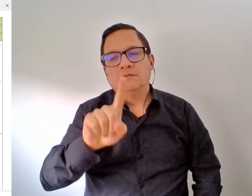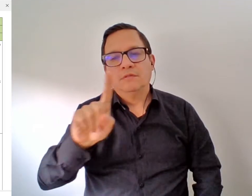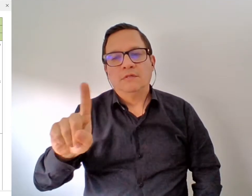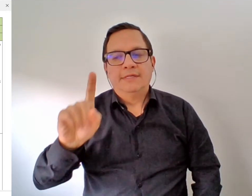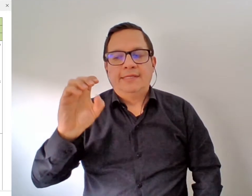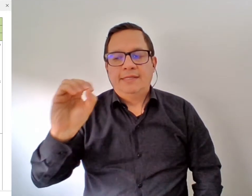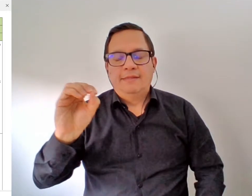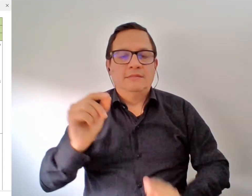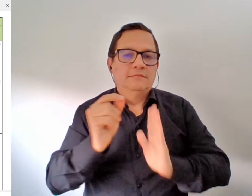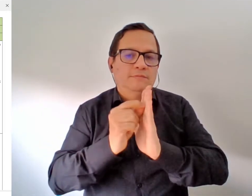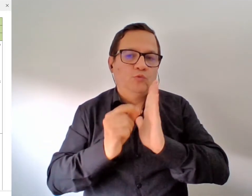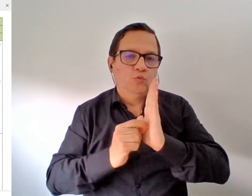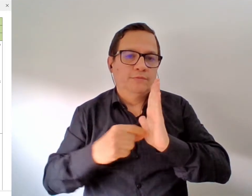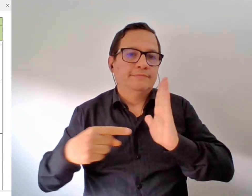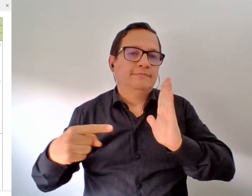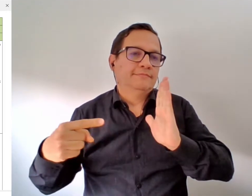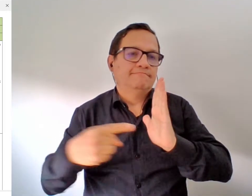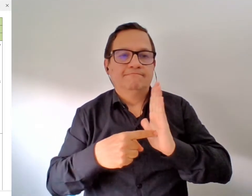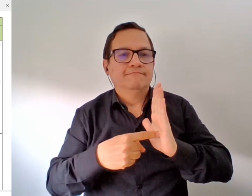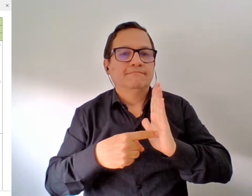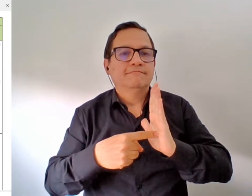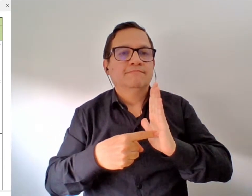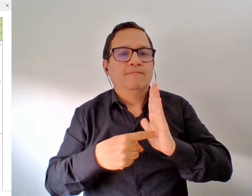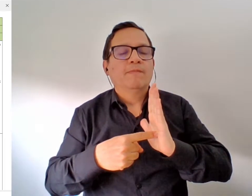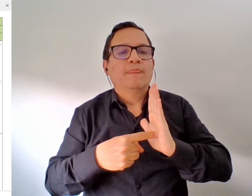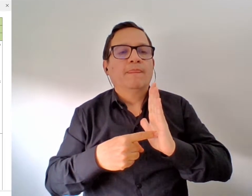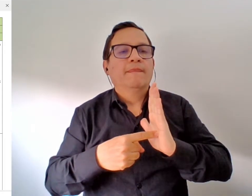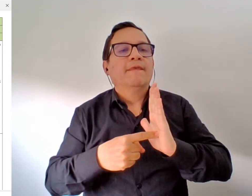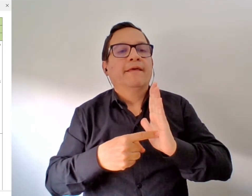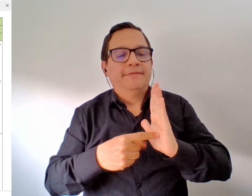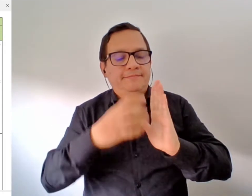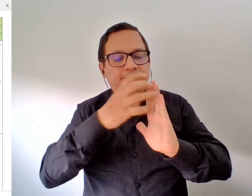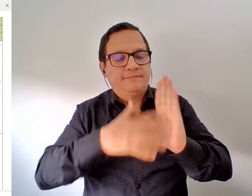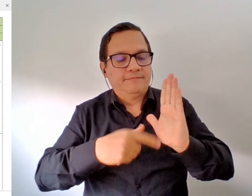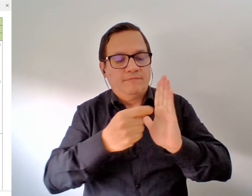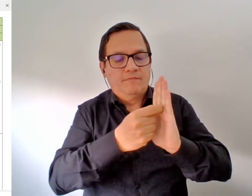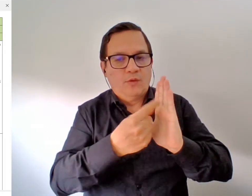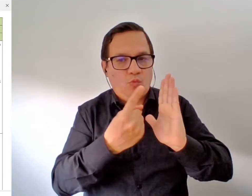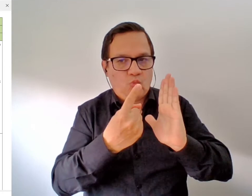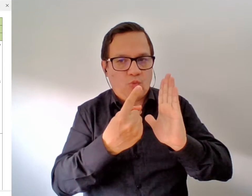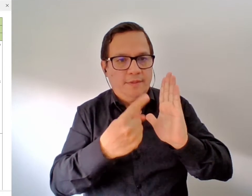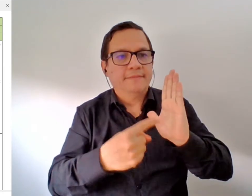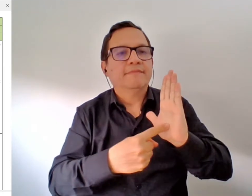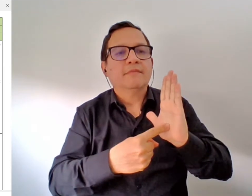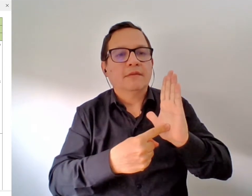110 puntos. Primer criterio de evaluación.